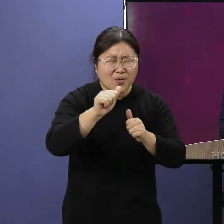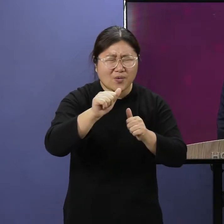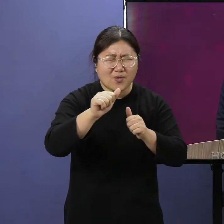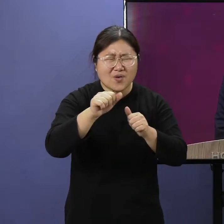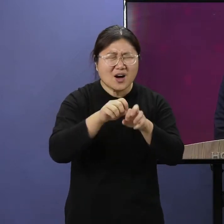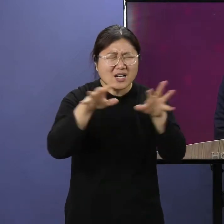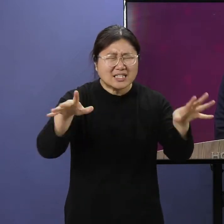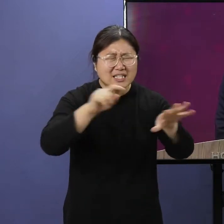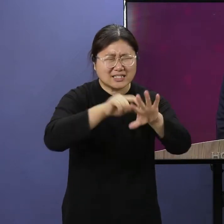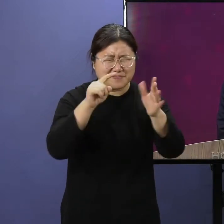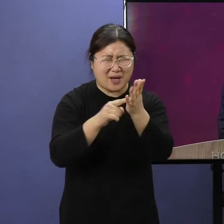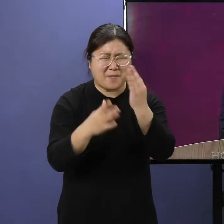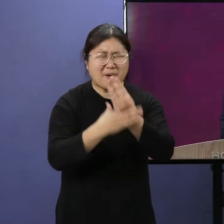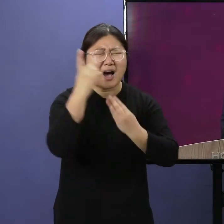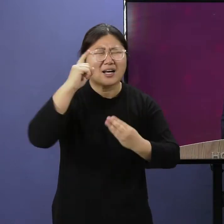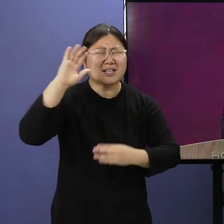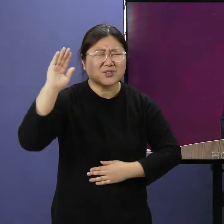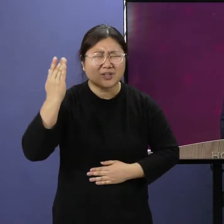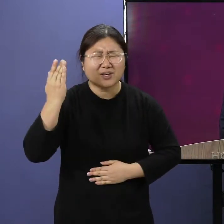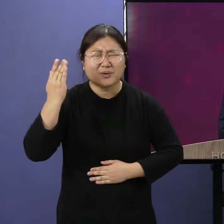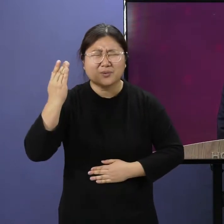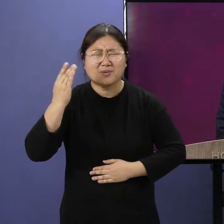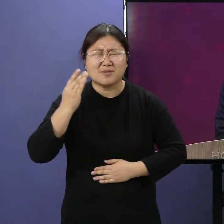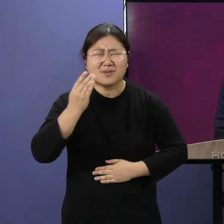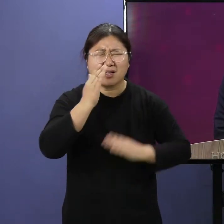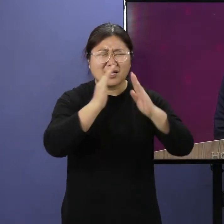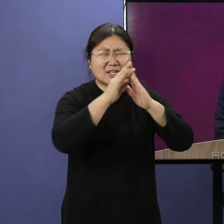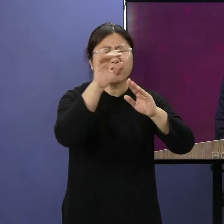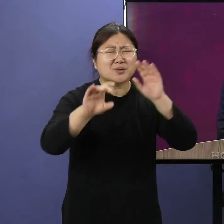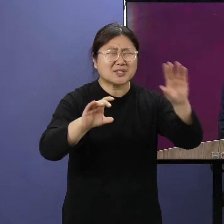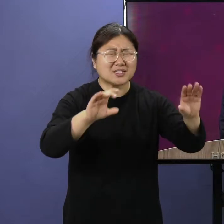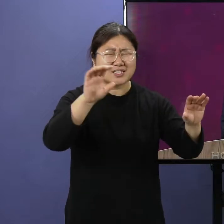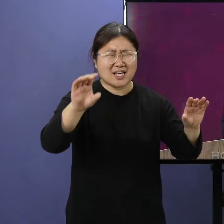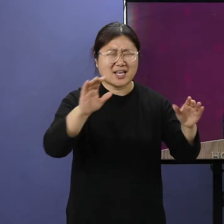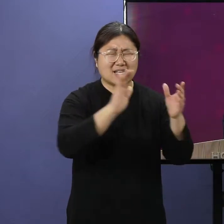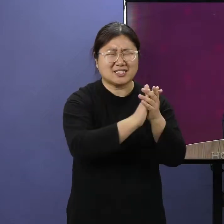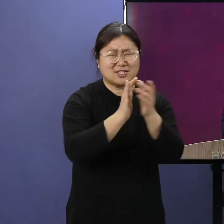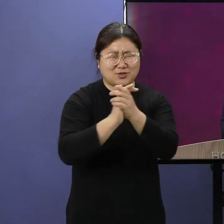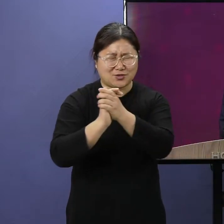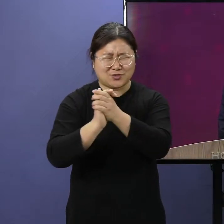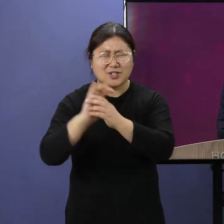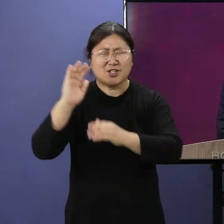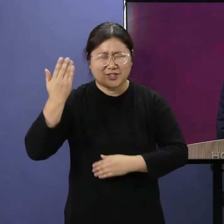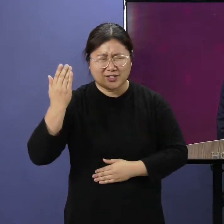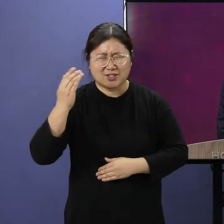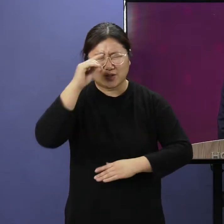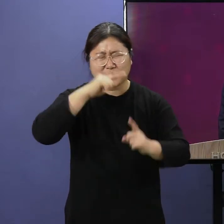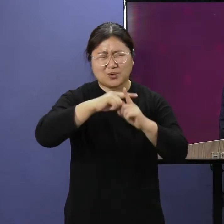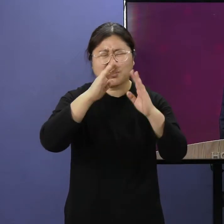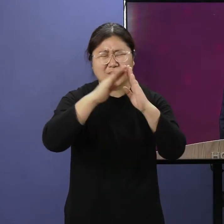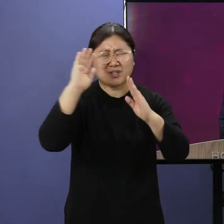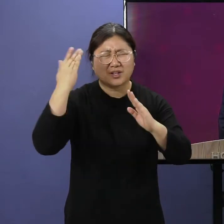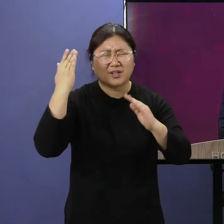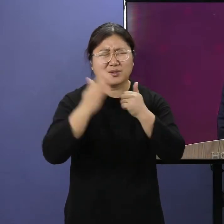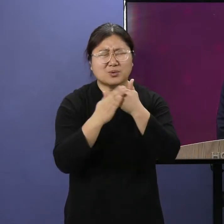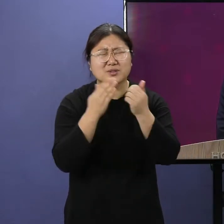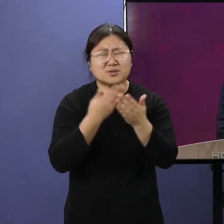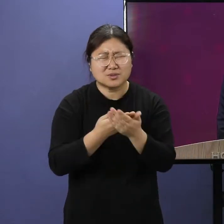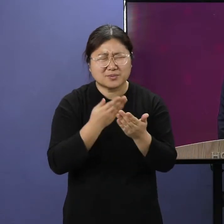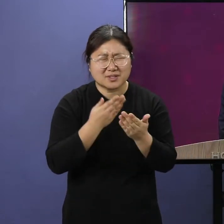하시며 이웃에게 사랑을 전하며 어렵고 힘든 이들의 친구 되는 그런 교회 되게 하여 주시옵소서. 하나님 아버지, 올 한 해를